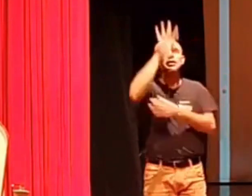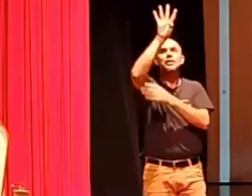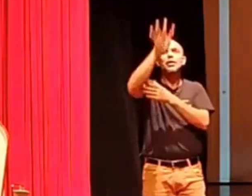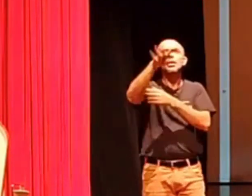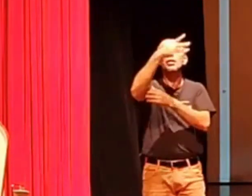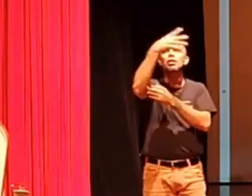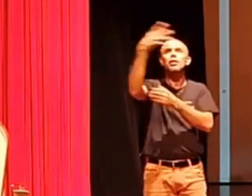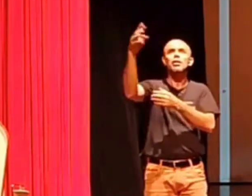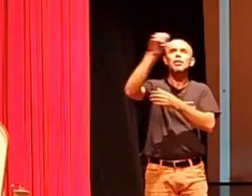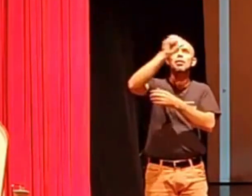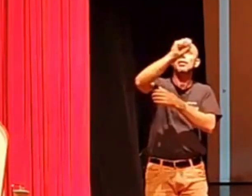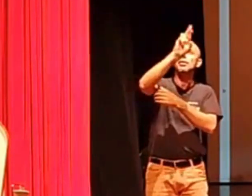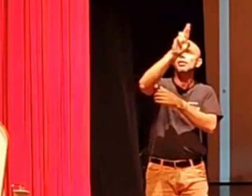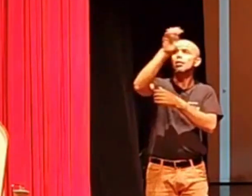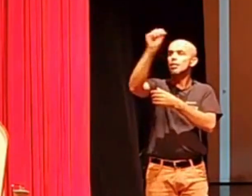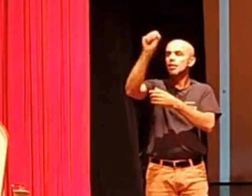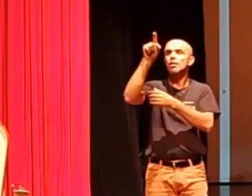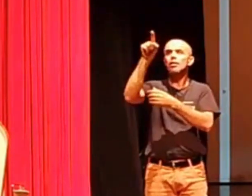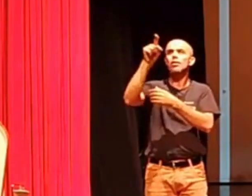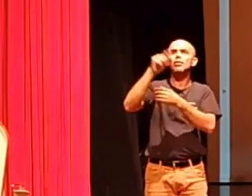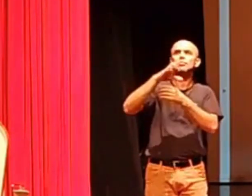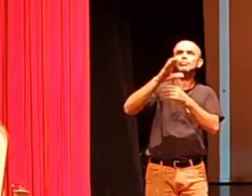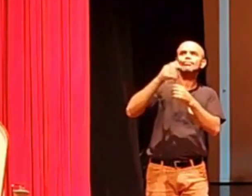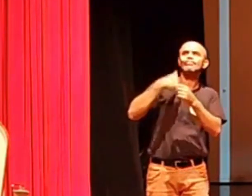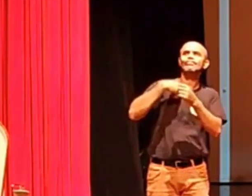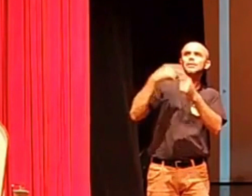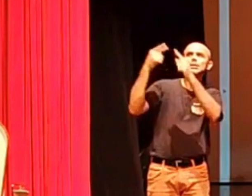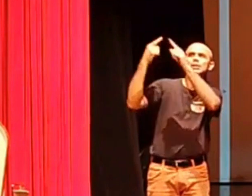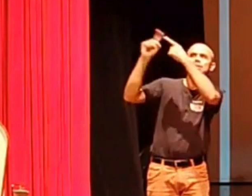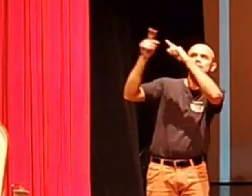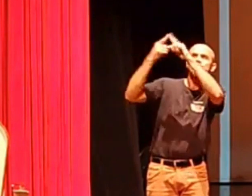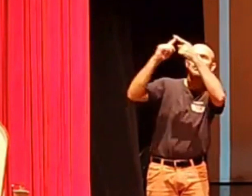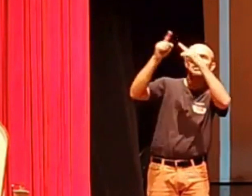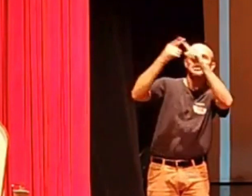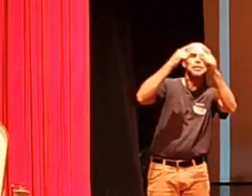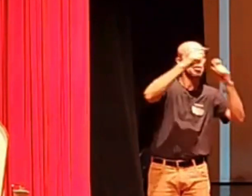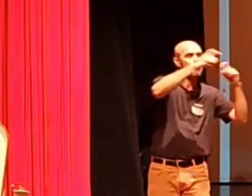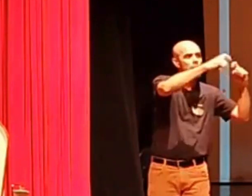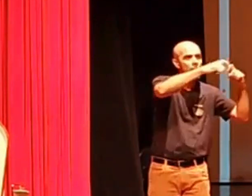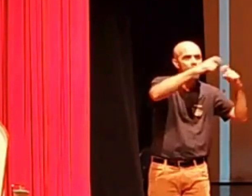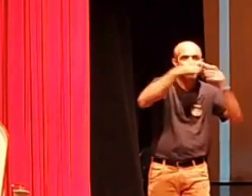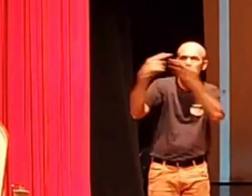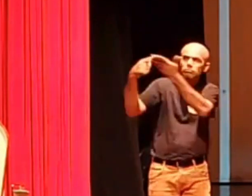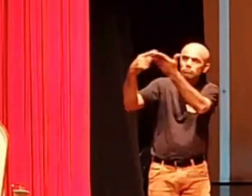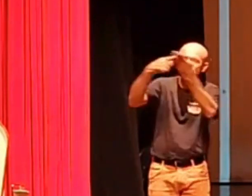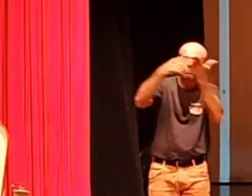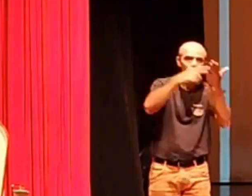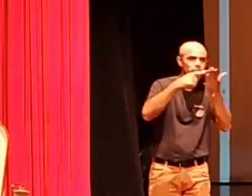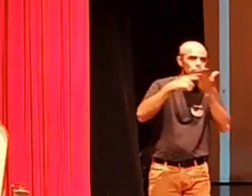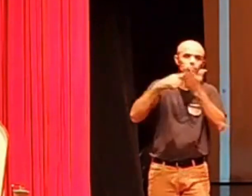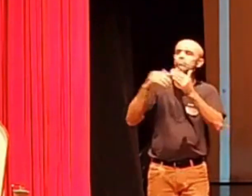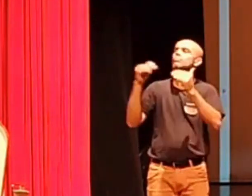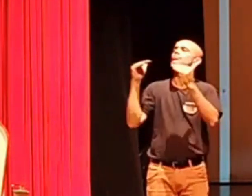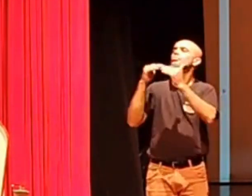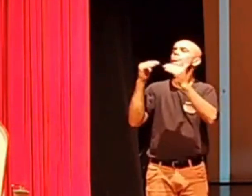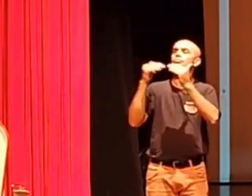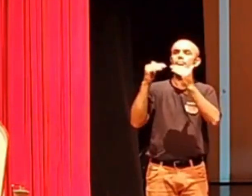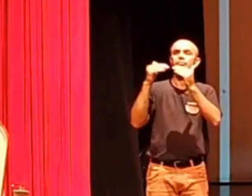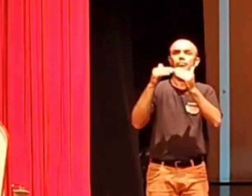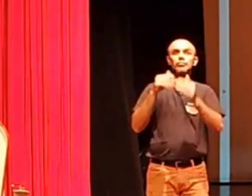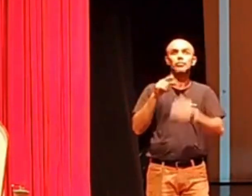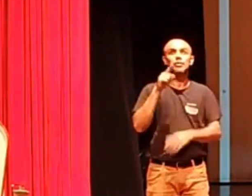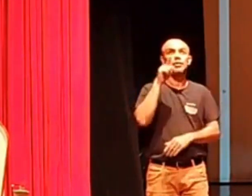tabela da SRS, que é um consenso entre todos os médicos, porque se aqui